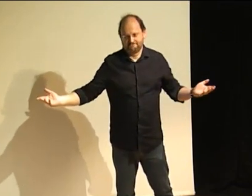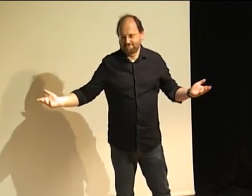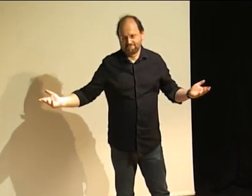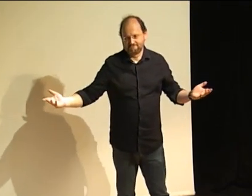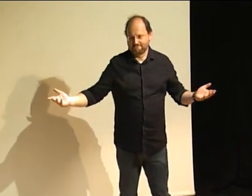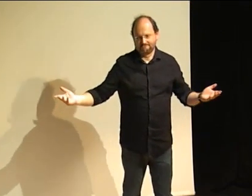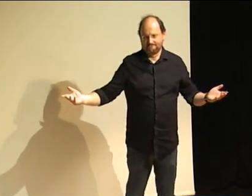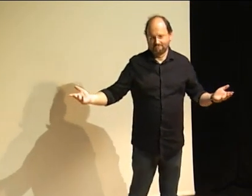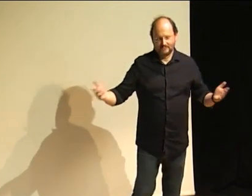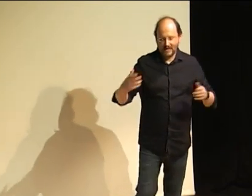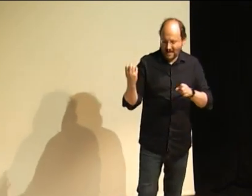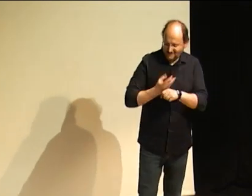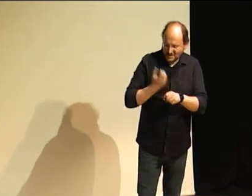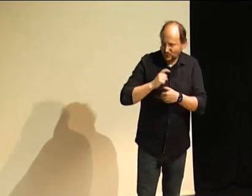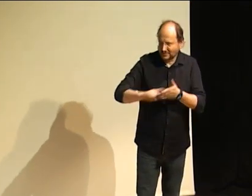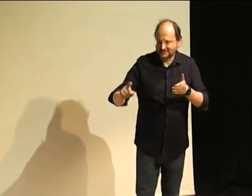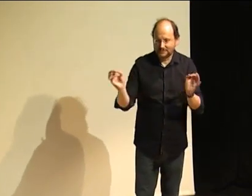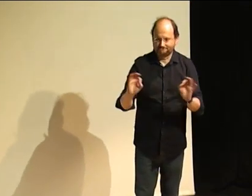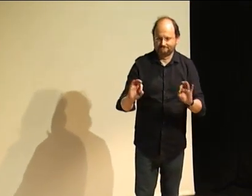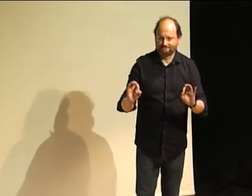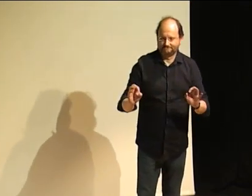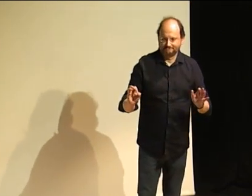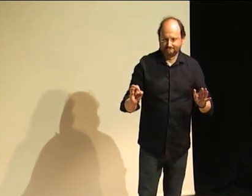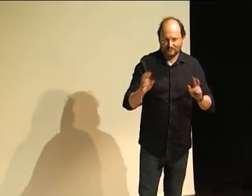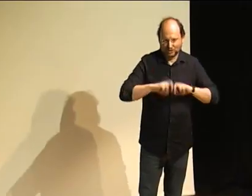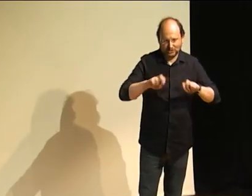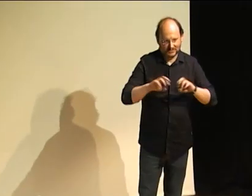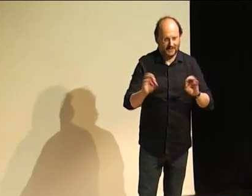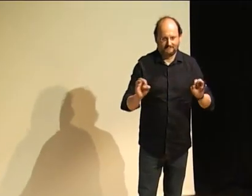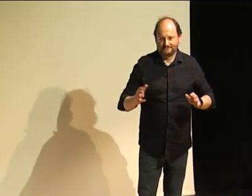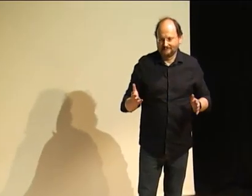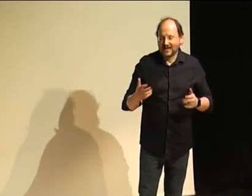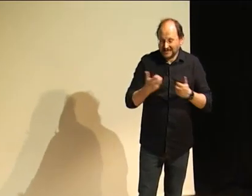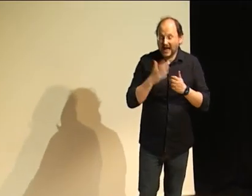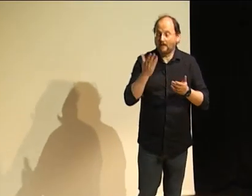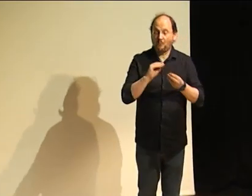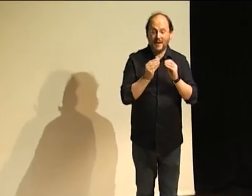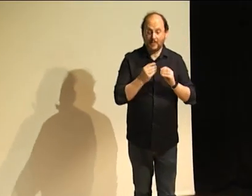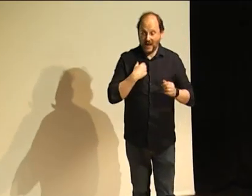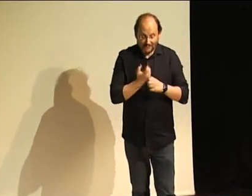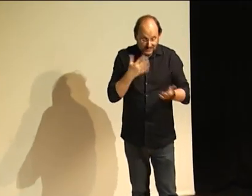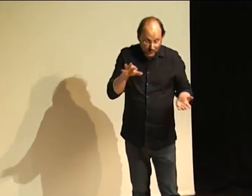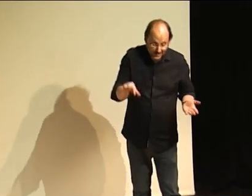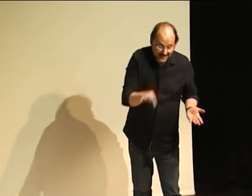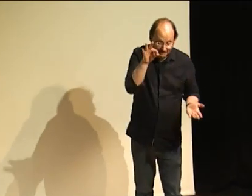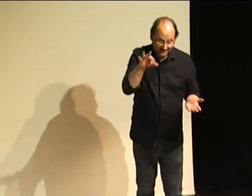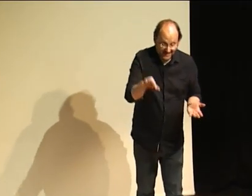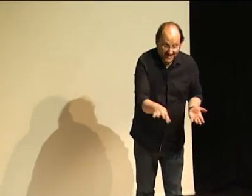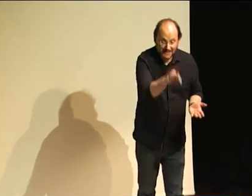l'époque ancienne, ce signe avait déjà des variations. Il n'y a pas de traces historiques pour ça. Ce qui est